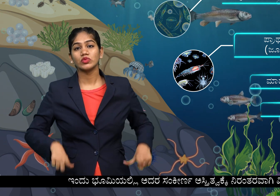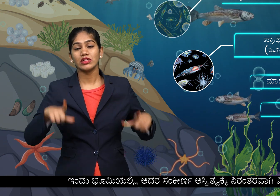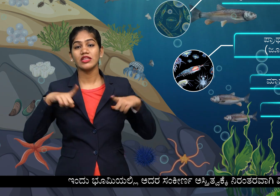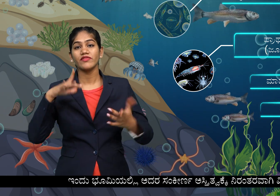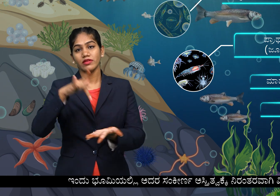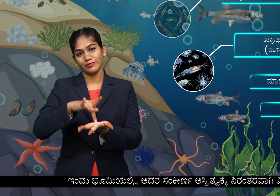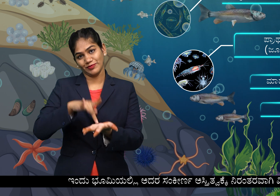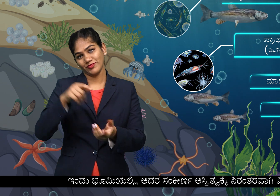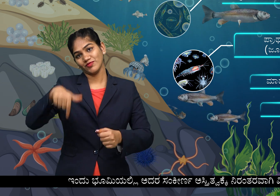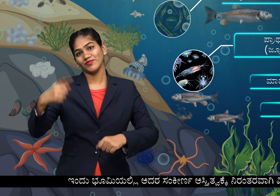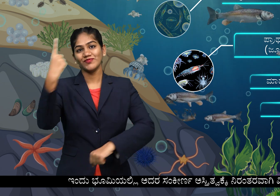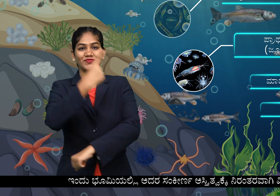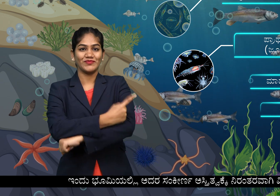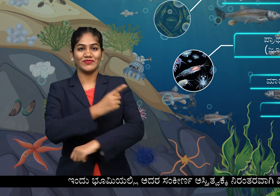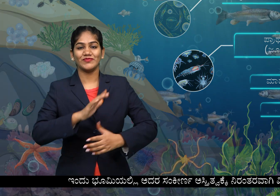ವಿಕಸನಗೊಂಡಿದೆ.